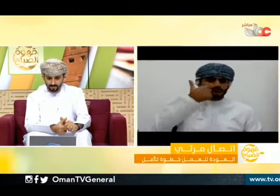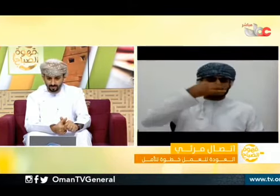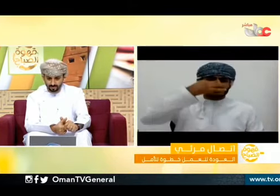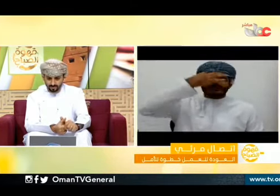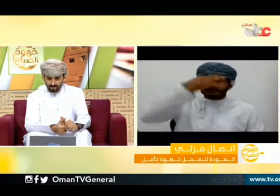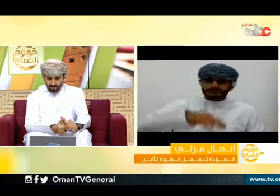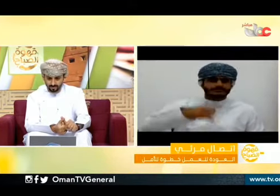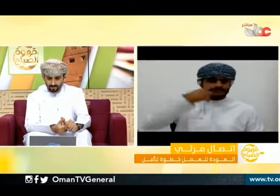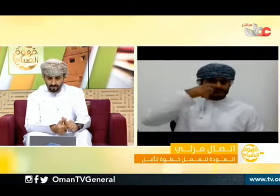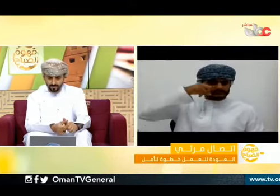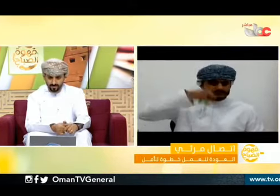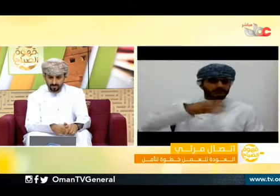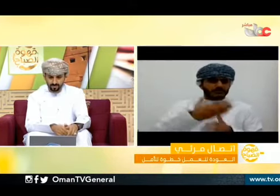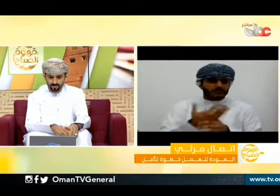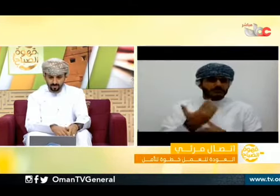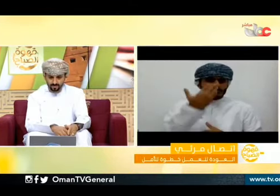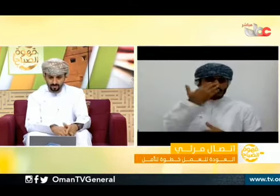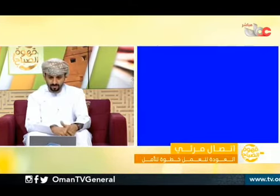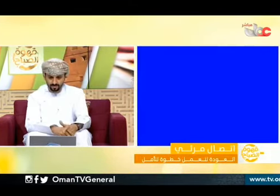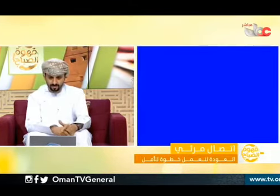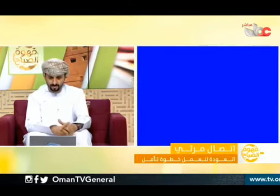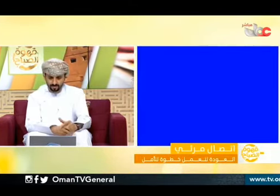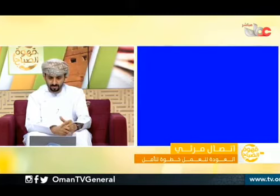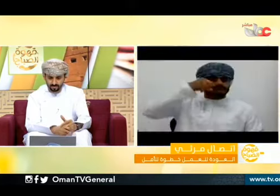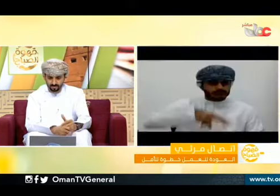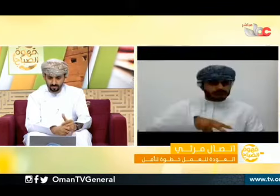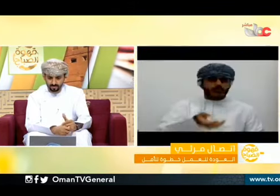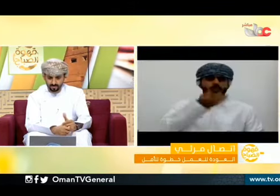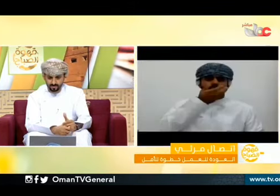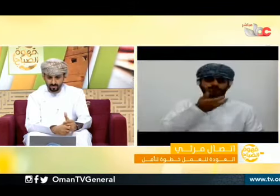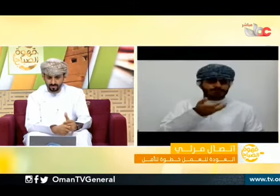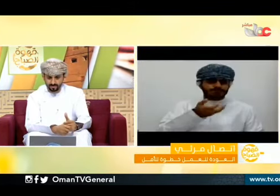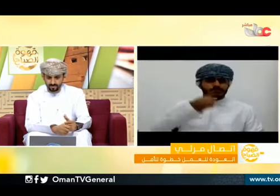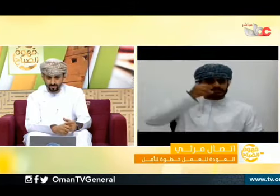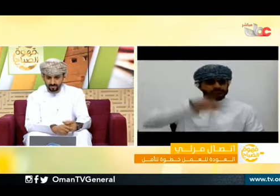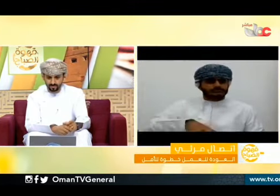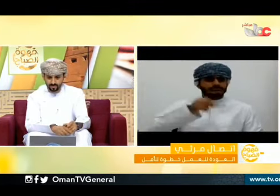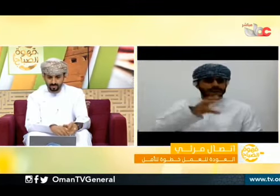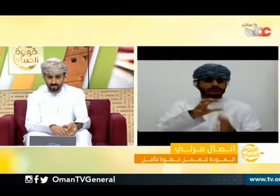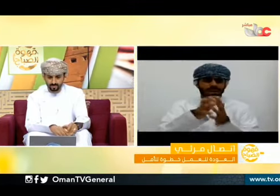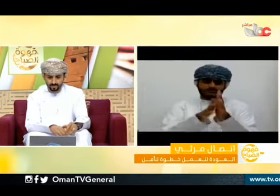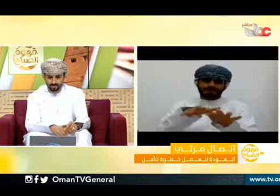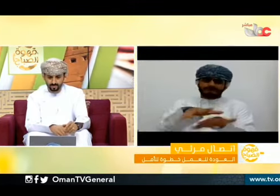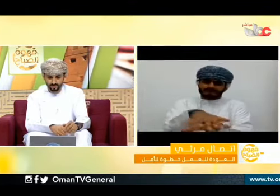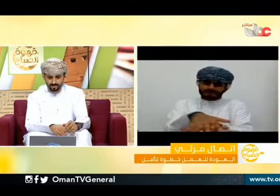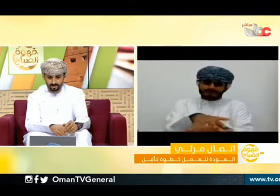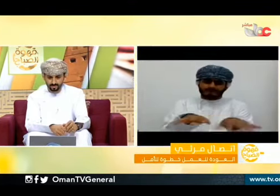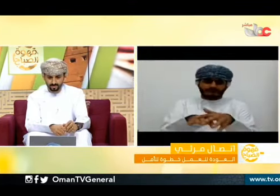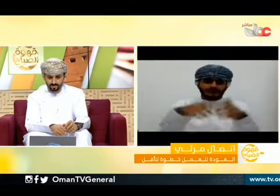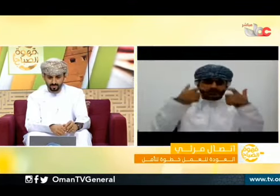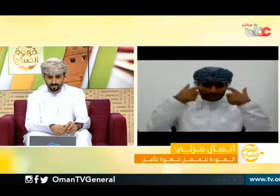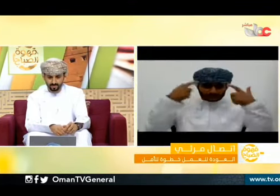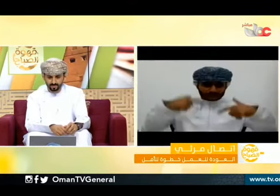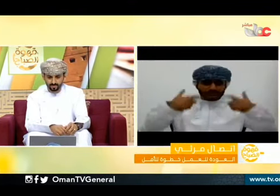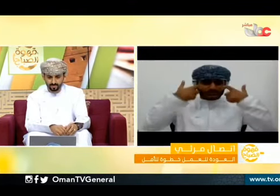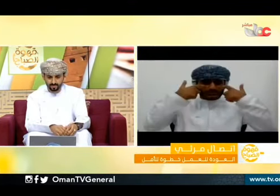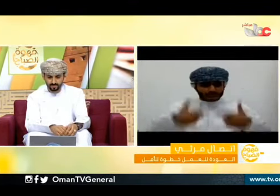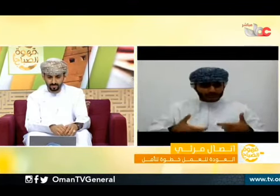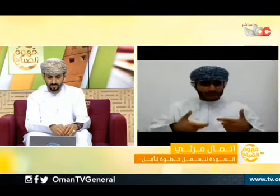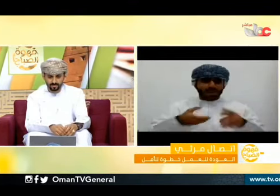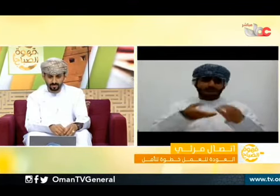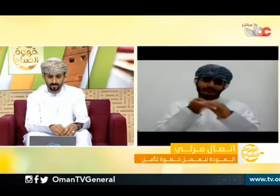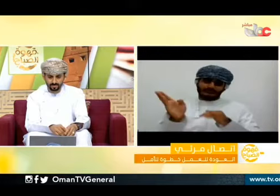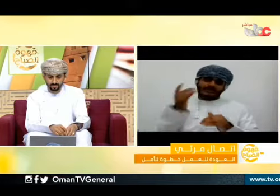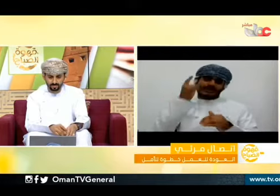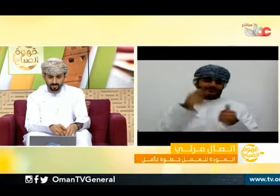وبعدها أن أجلس مع الأسرة من خلال بعد ما يكون أنا خلصت عكمت يدي ونظفت